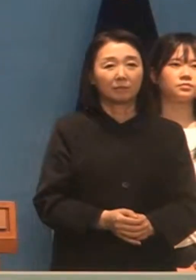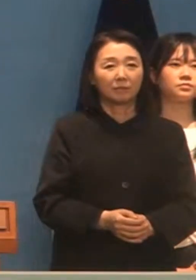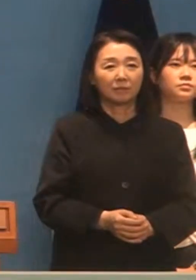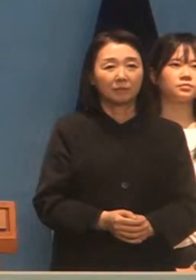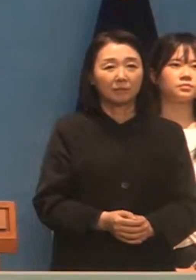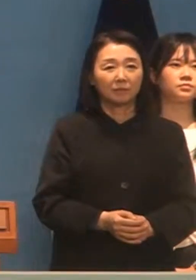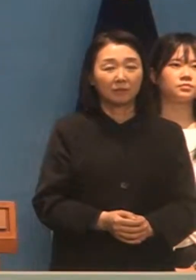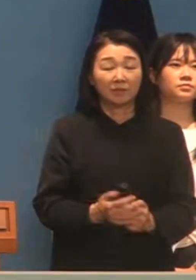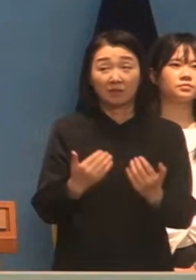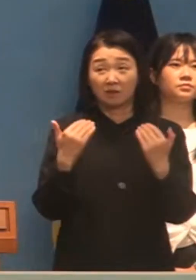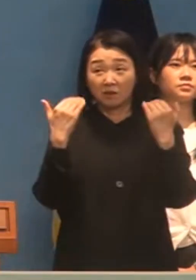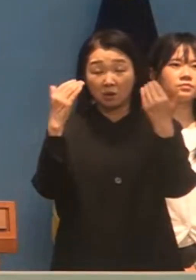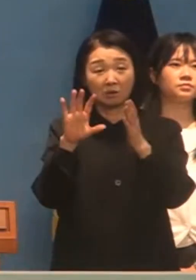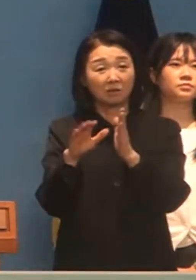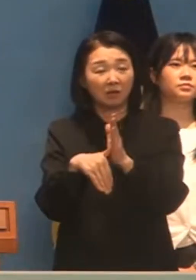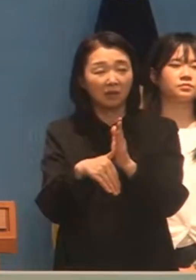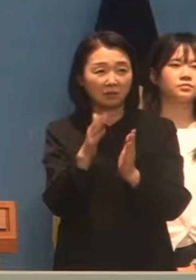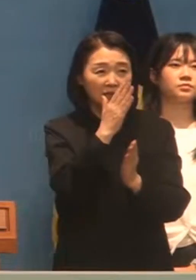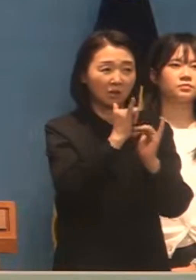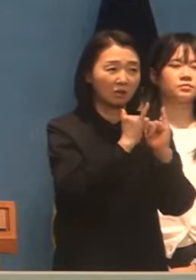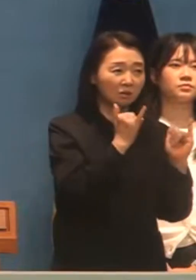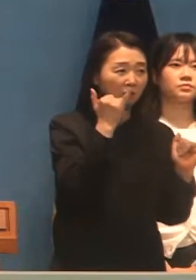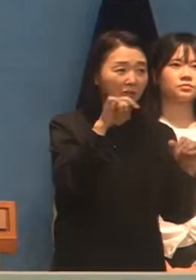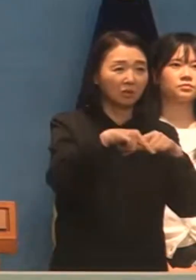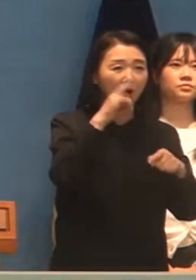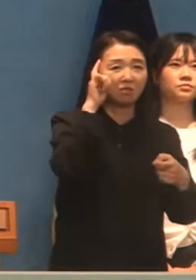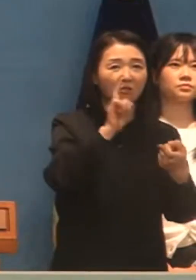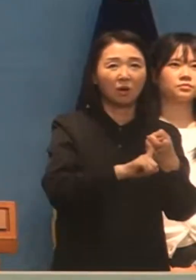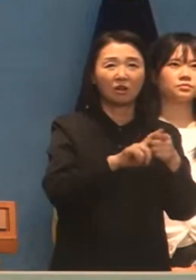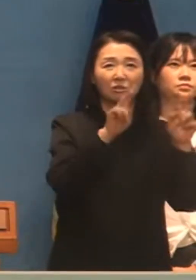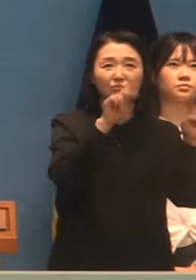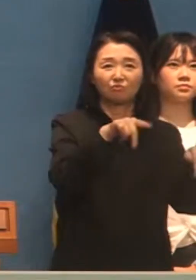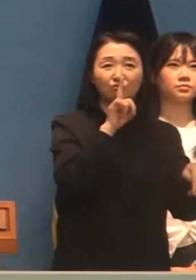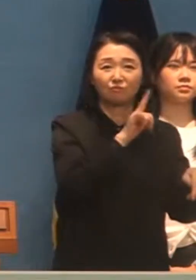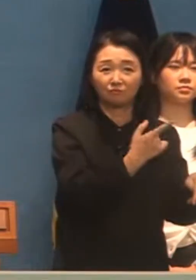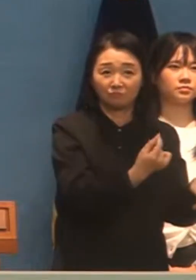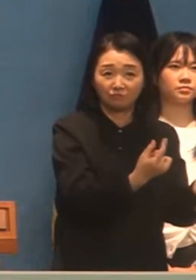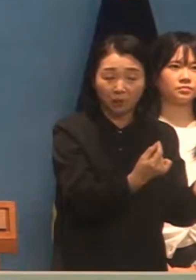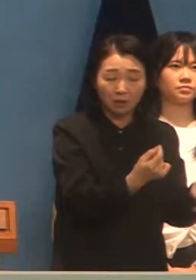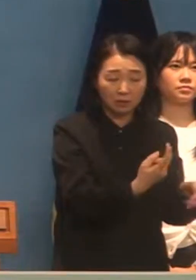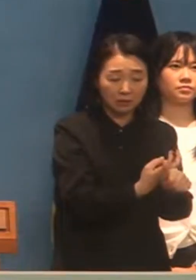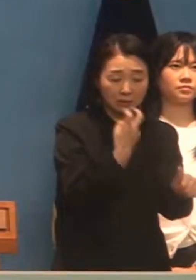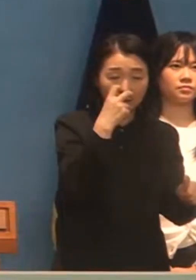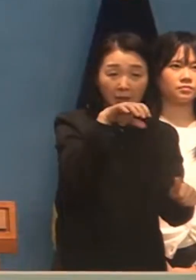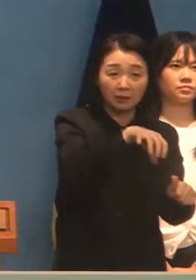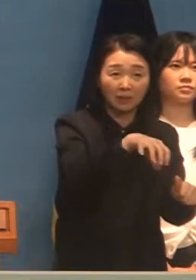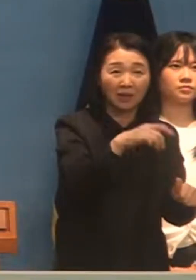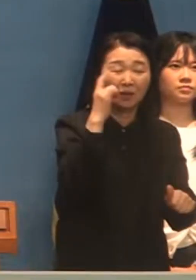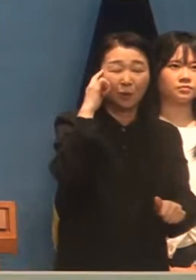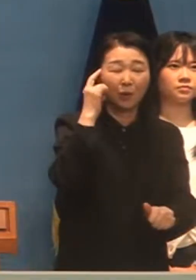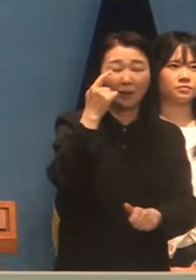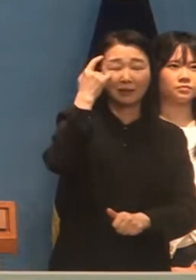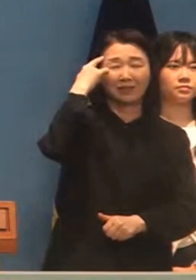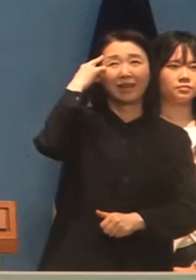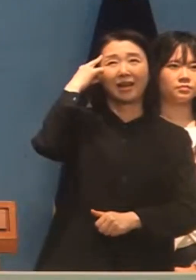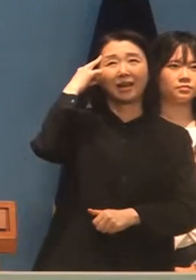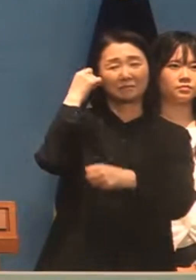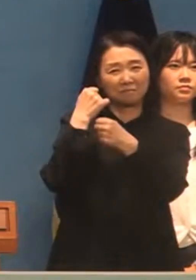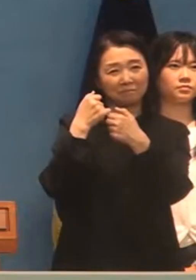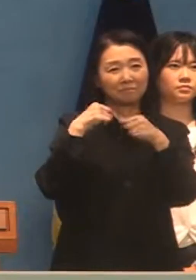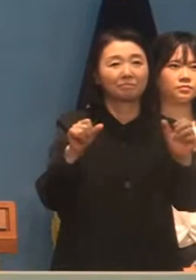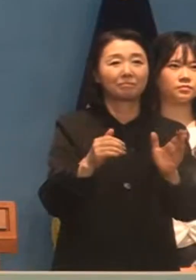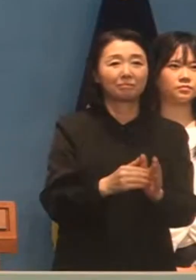그동안 기성세대는 청년들이 정치에 무관심하다고 말해왔지만 탄핵광장은 그 낡은 인식을